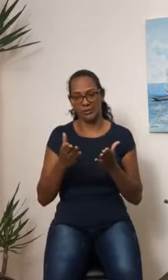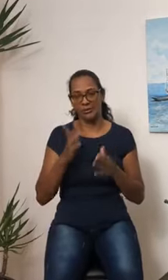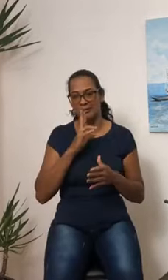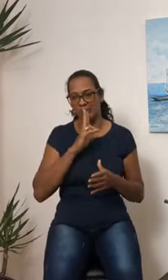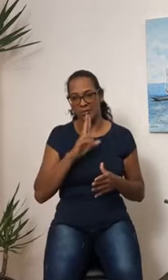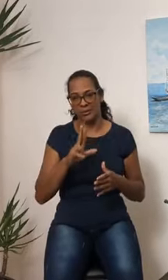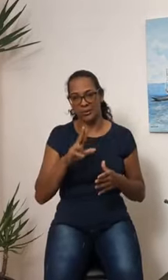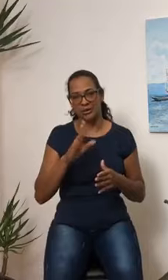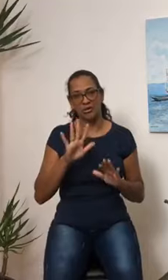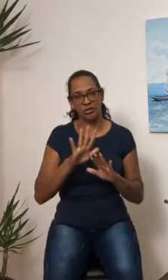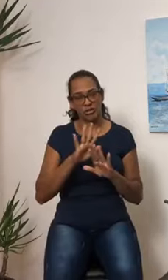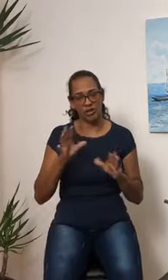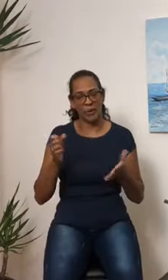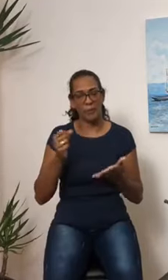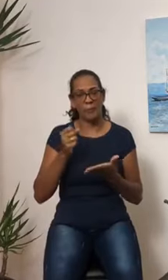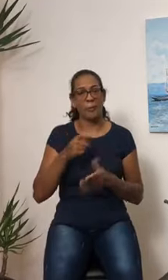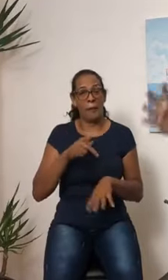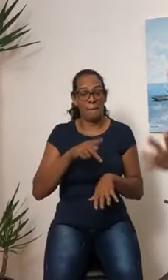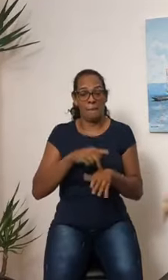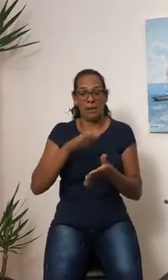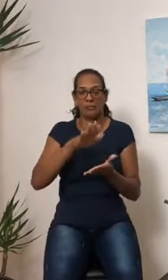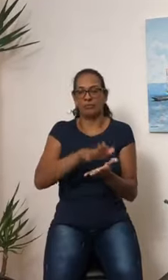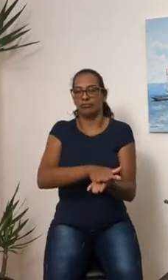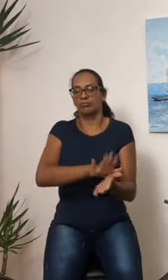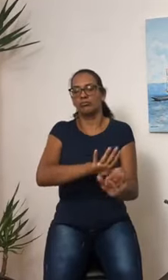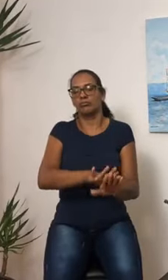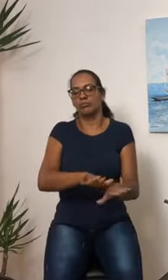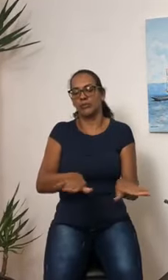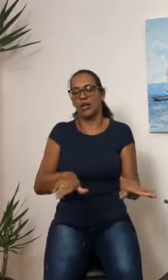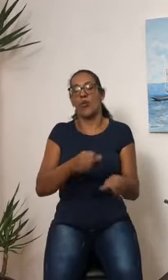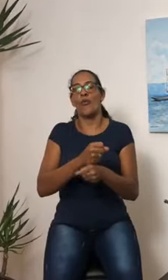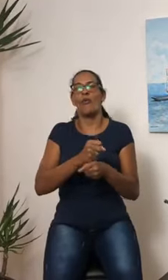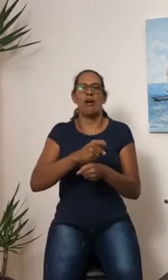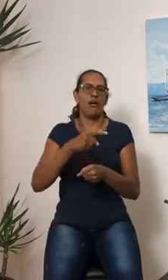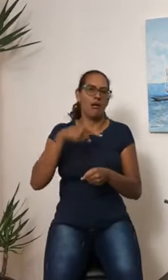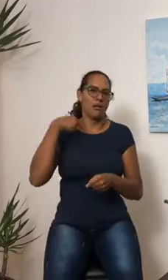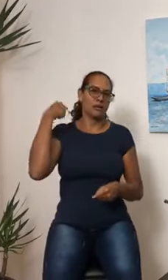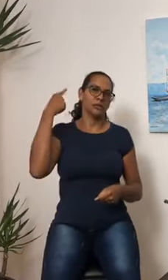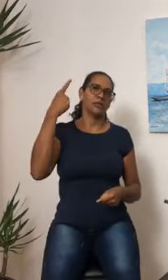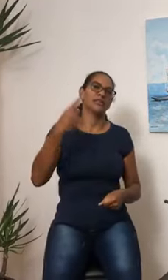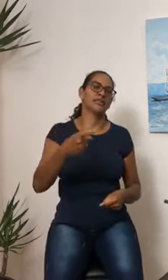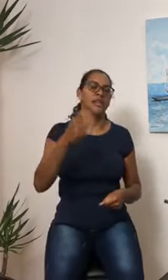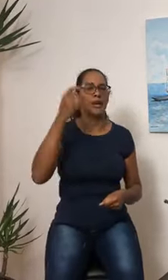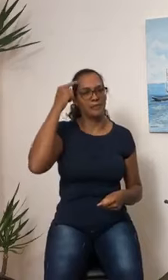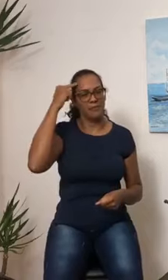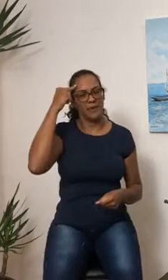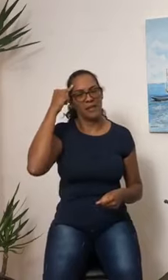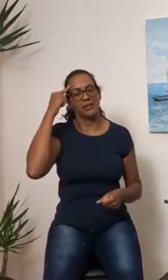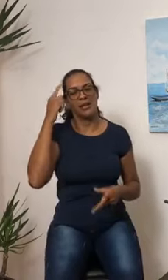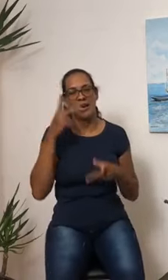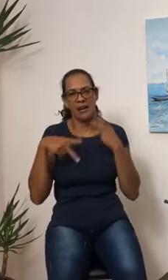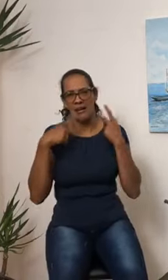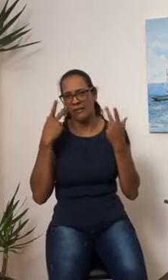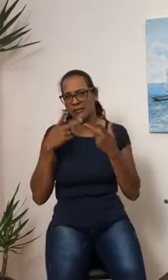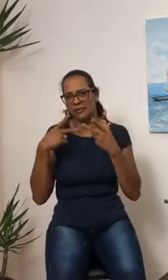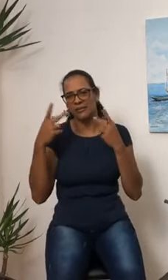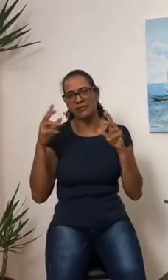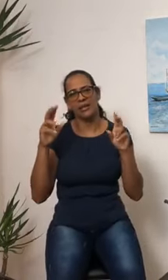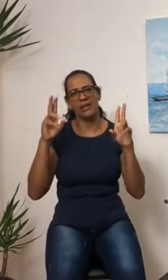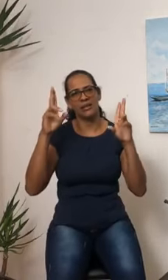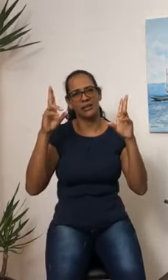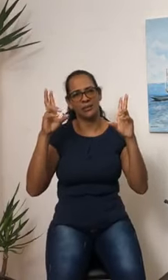pra gente botar uma pedra em cima. Aí, o ano que vem, aí tem a pré-eleição, aí a gente vai começar a